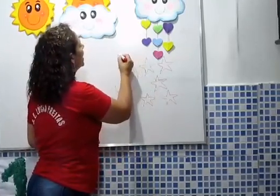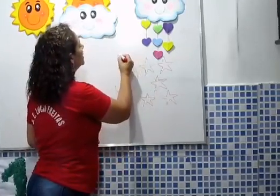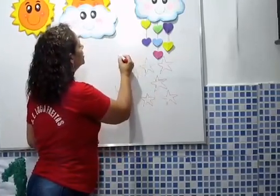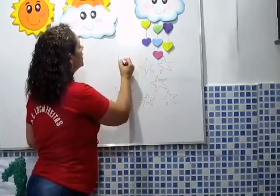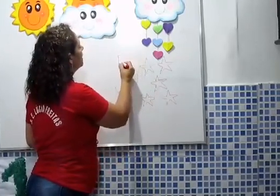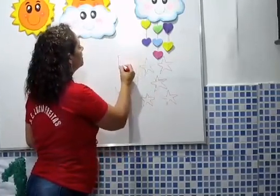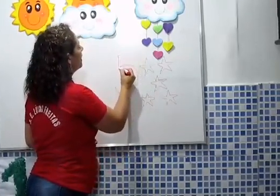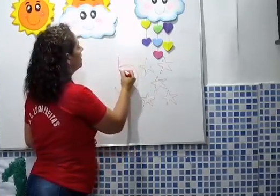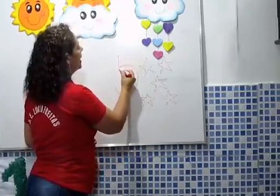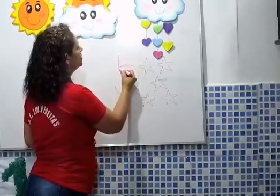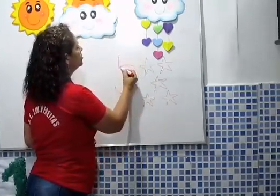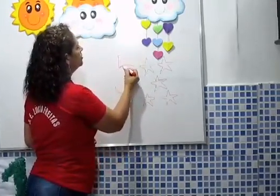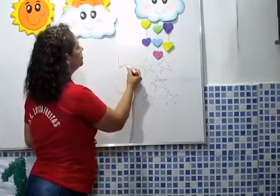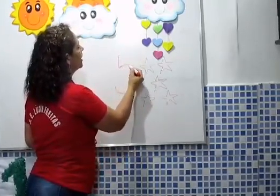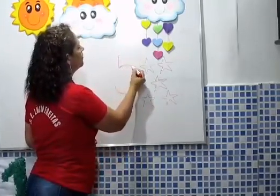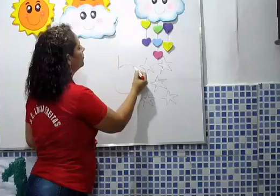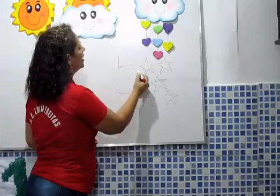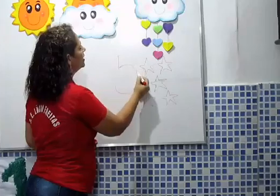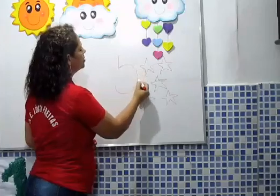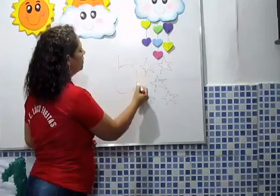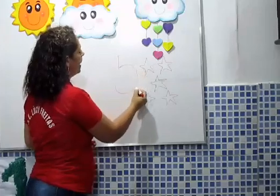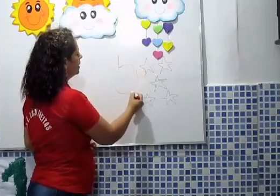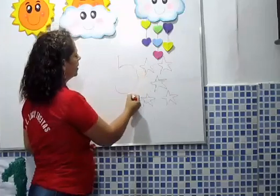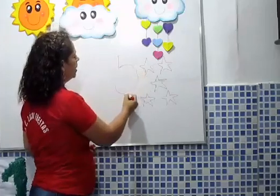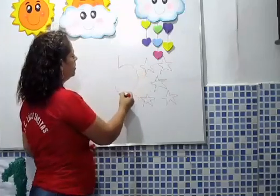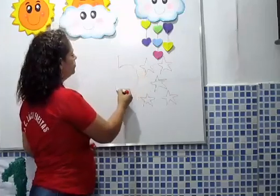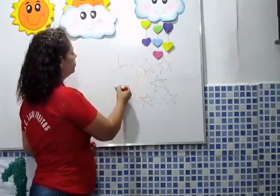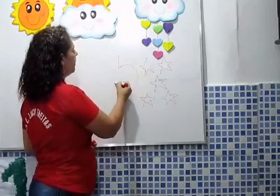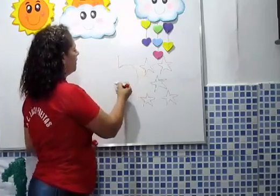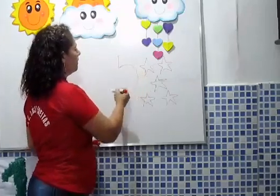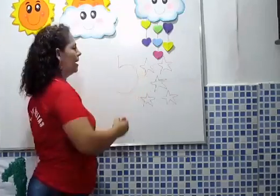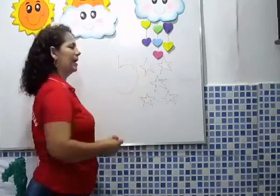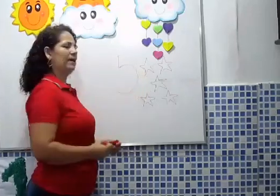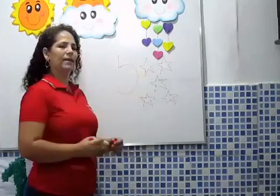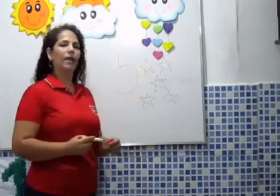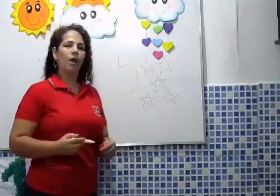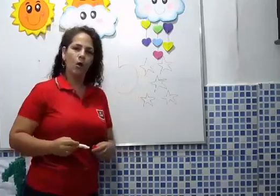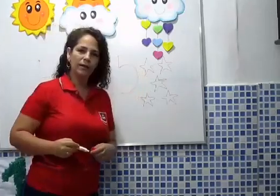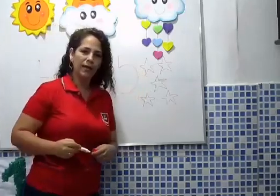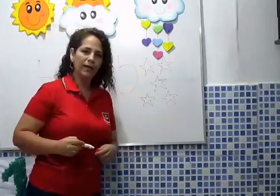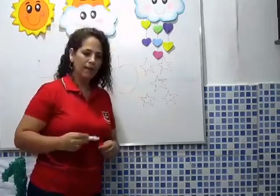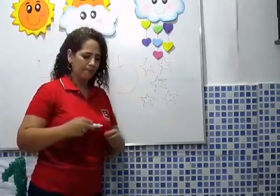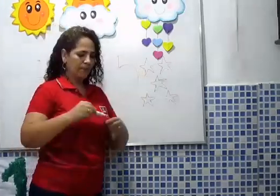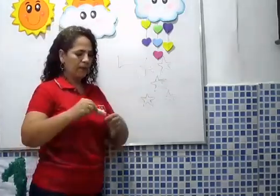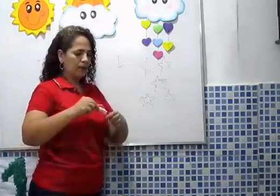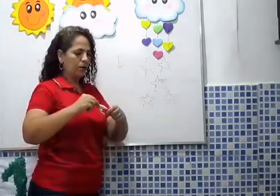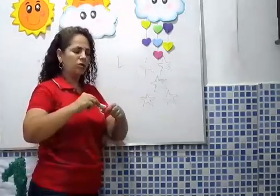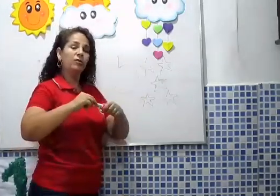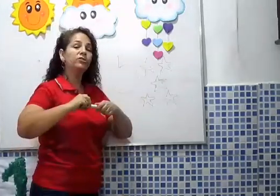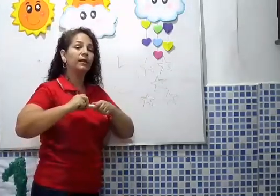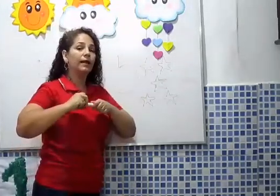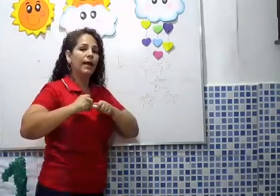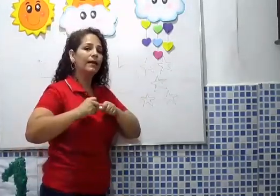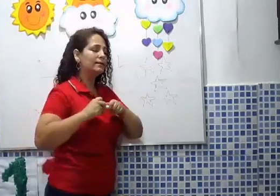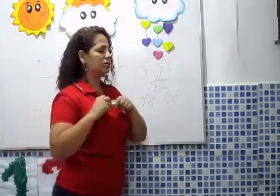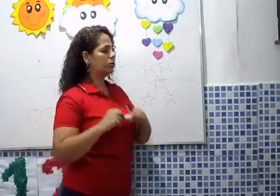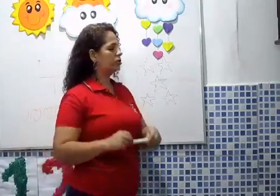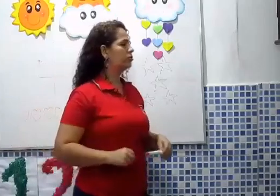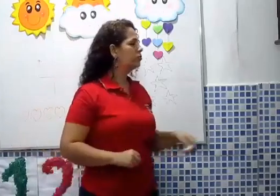trás, pra baixo, pra frente, barrigão do papai. Ok? Nós vamos treinar esses dois